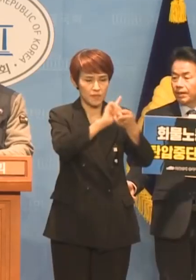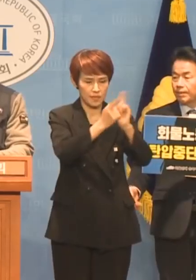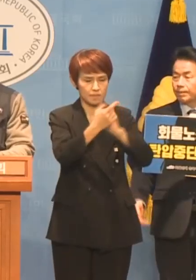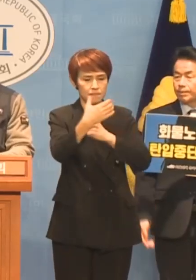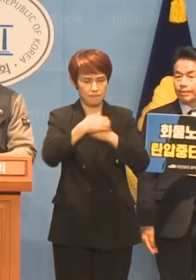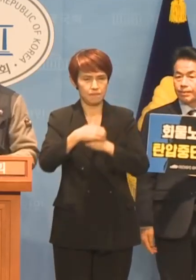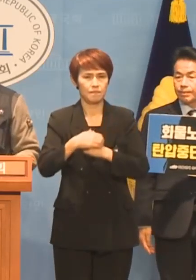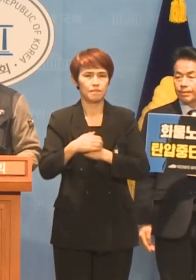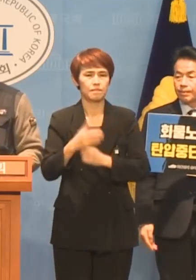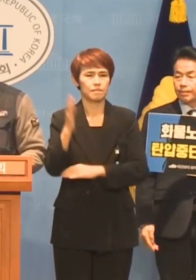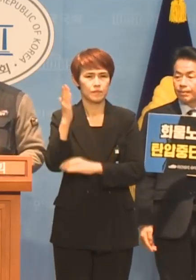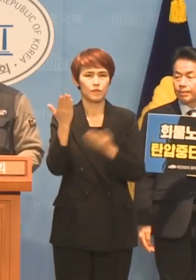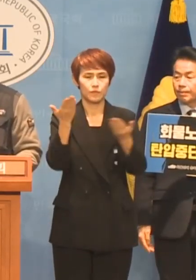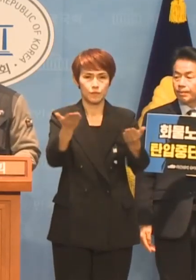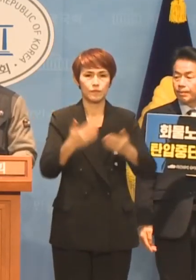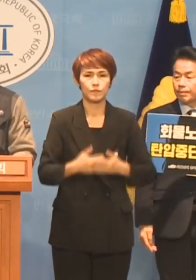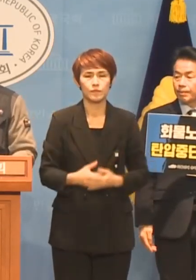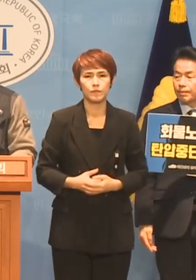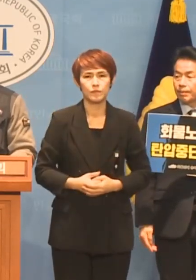저는